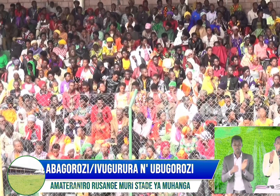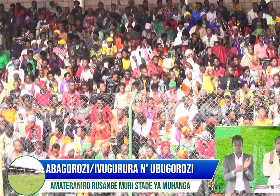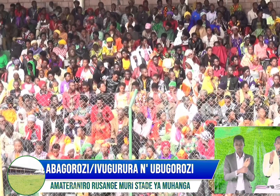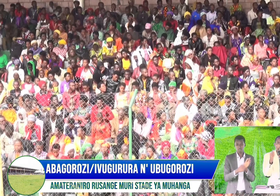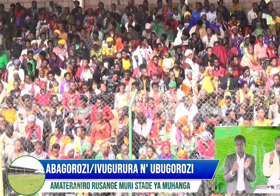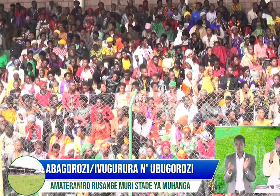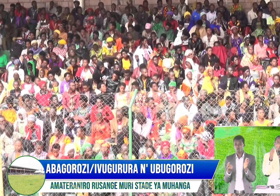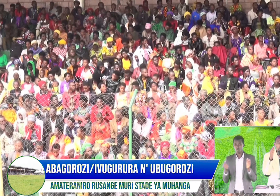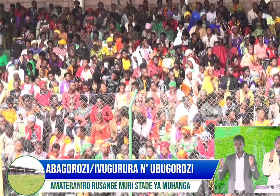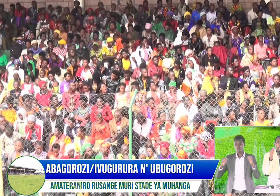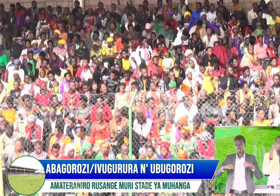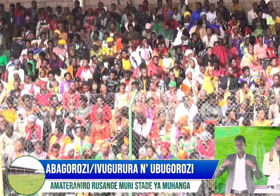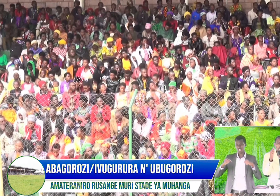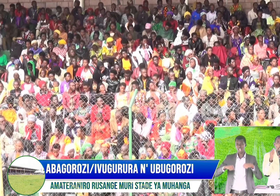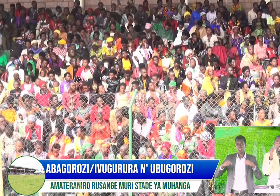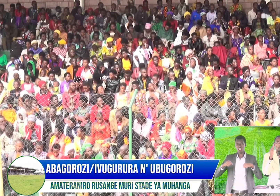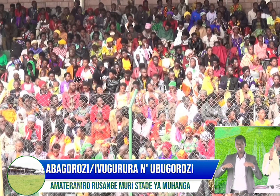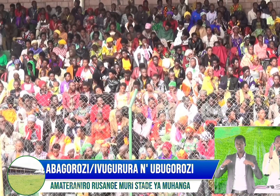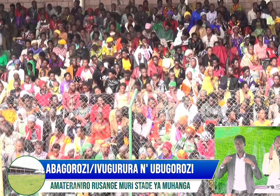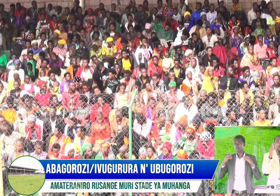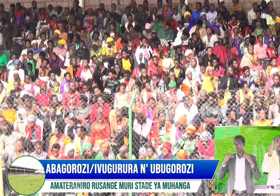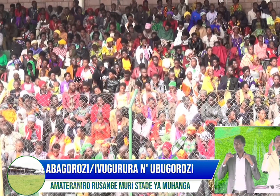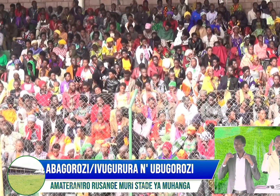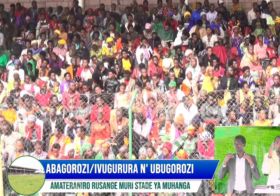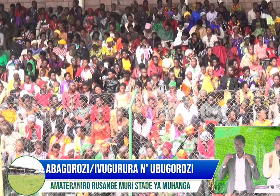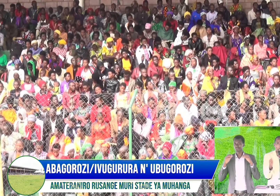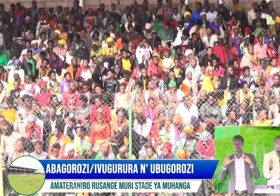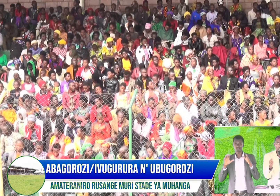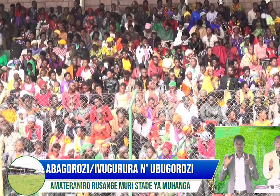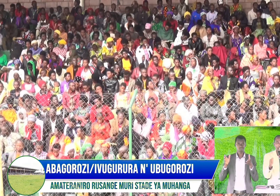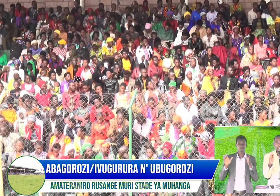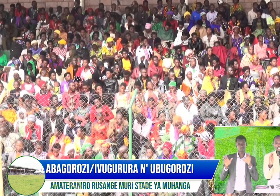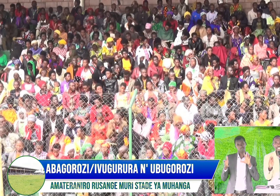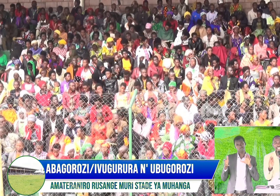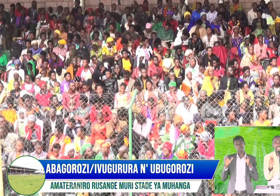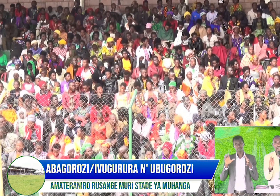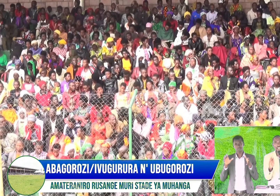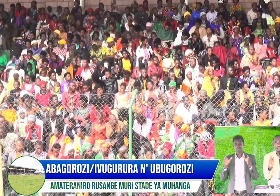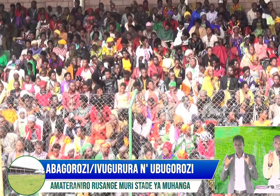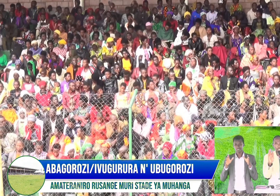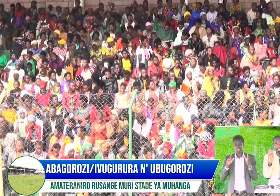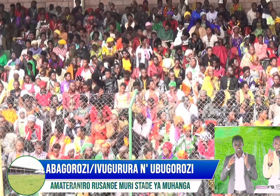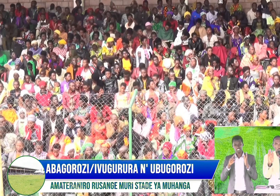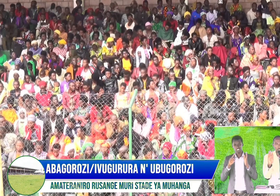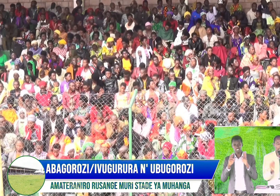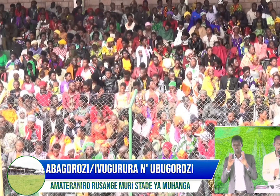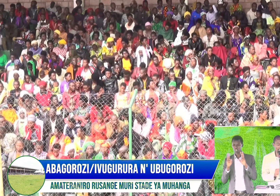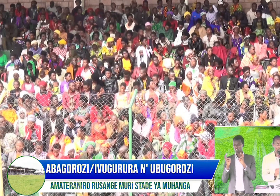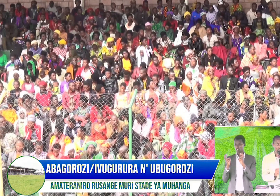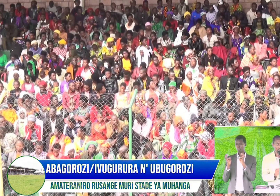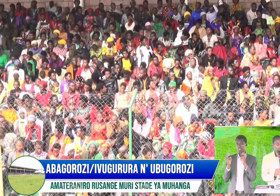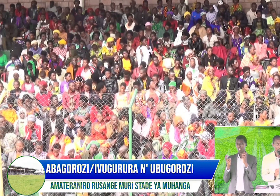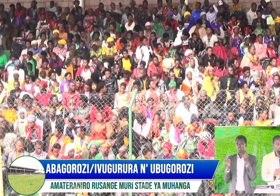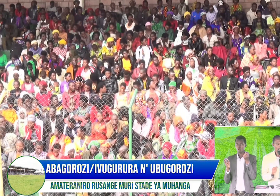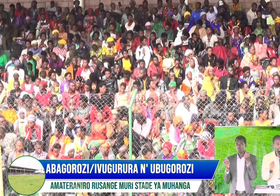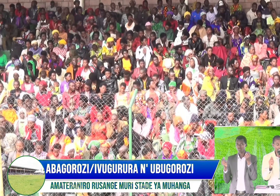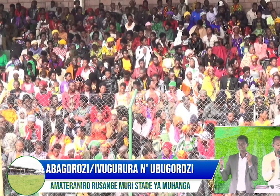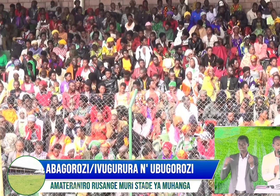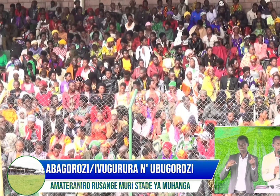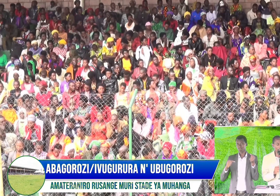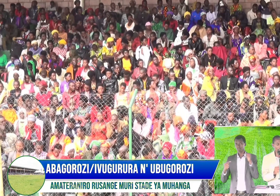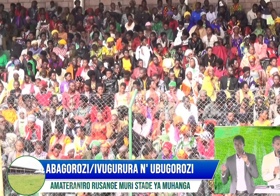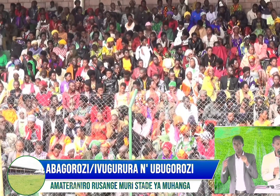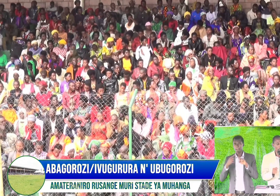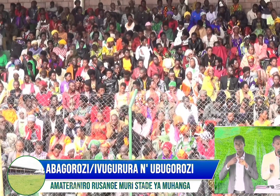ngo kubahana ni ukugera kuri iyo ngingo mutari kureba kumwe ahasigaye mukahitondera cyane